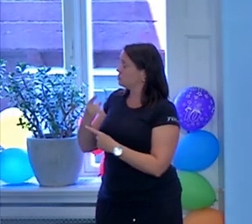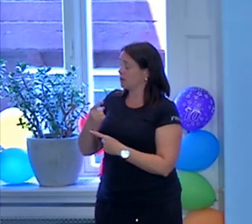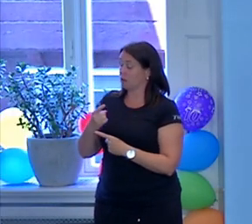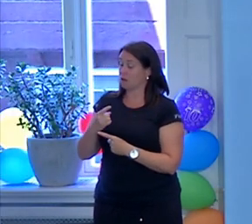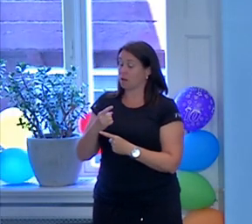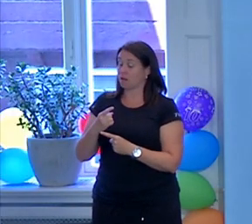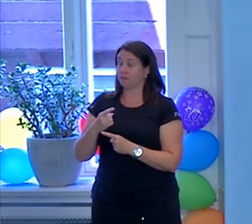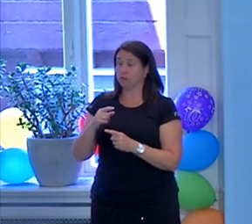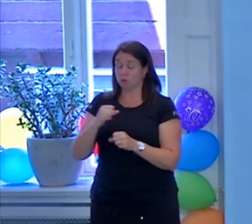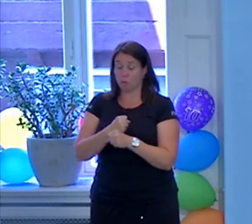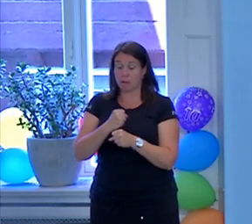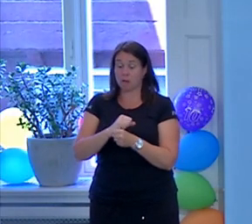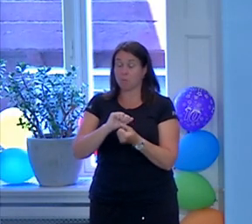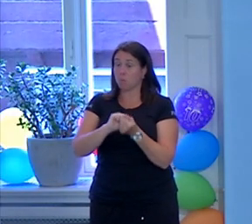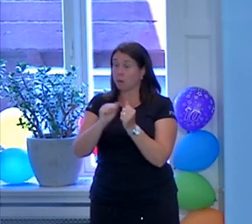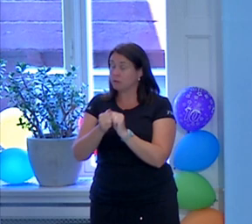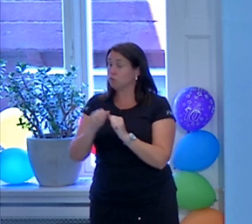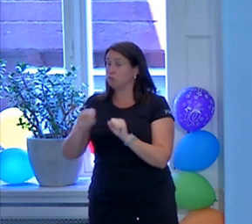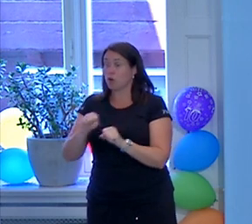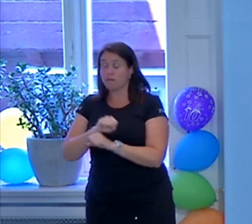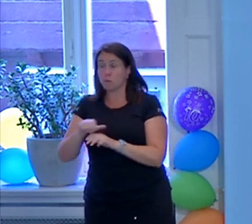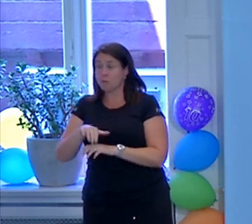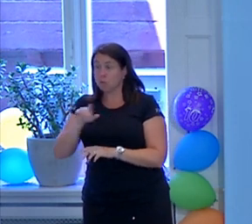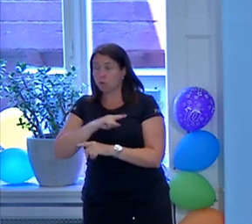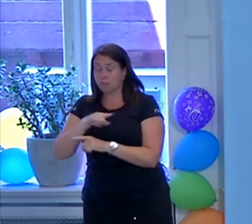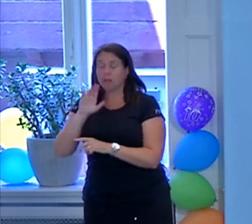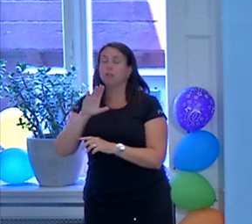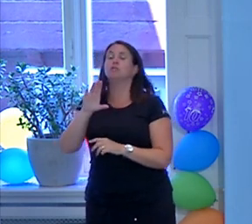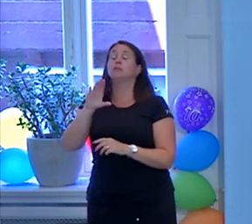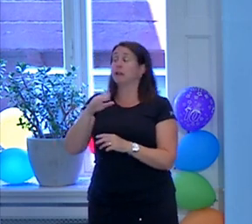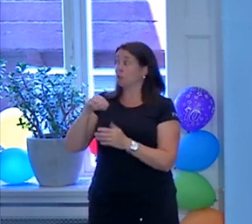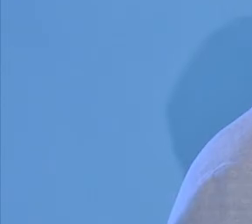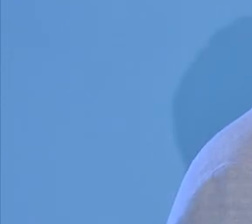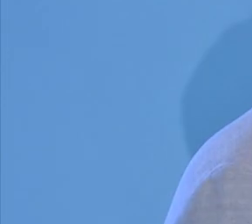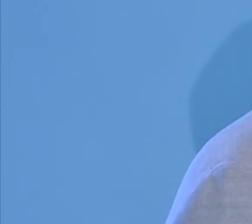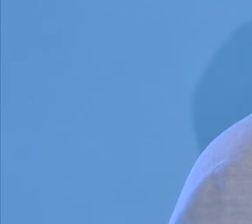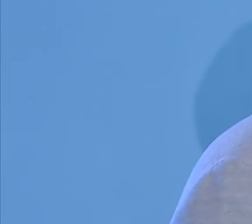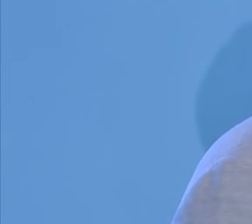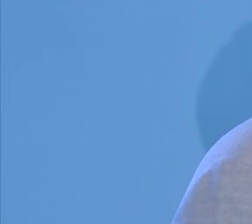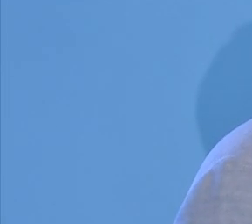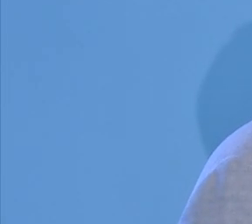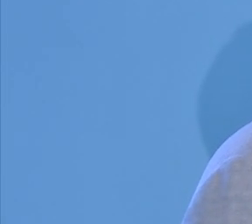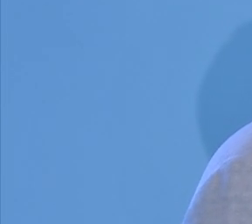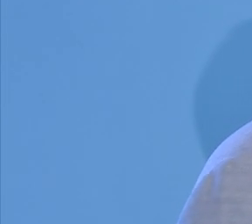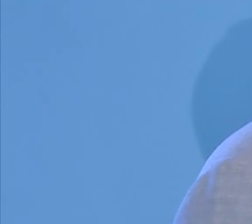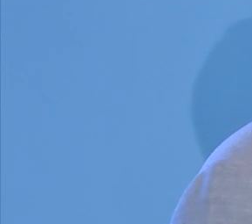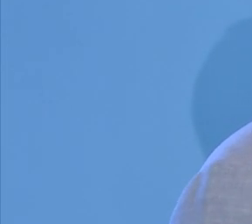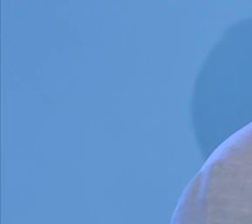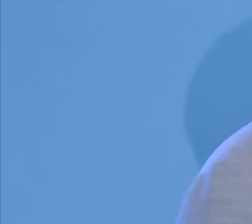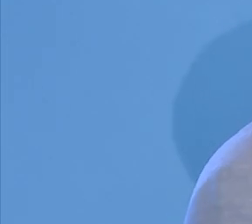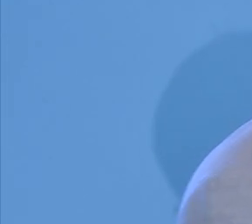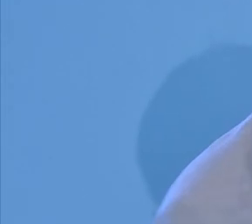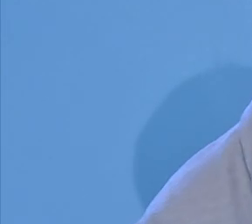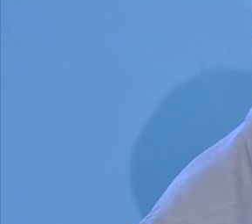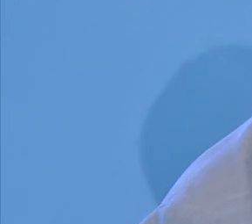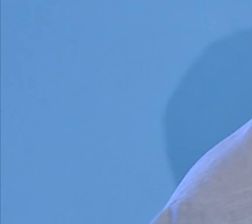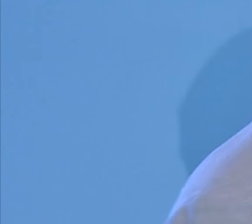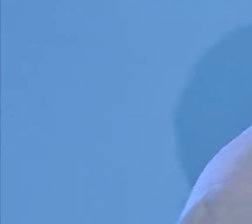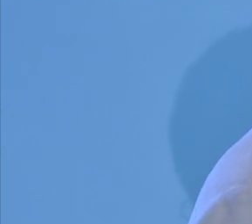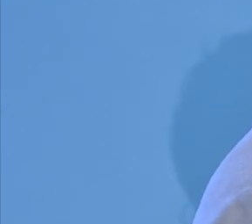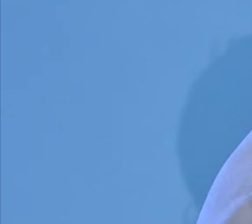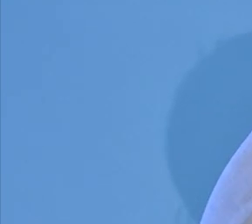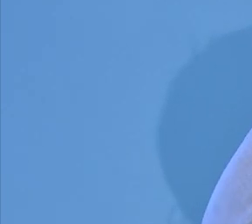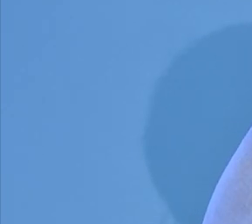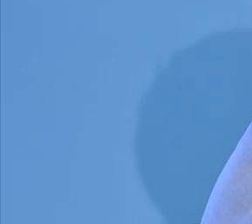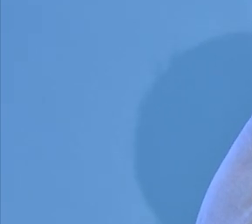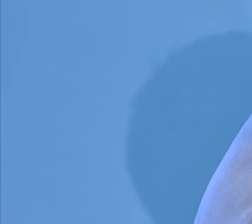mer på information. Kan du fördjupa? Ja, jag skulle säga att det ganska ofta handlar att det har blivit så fram och